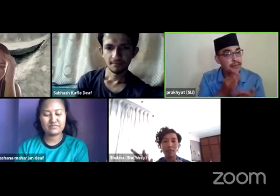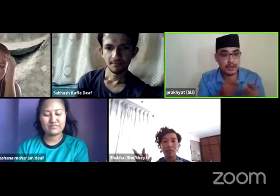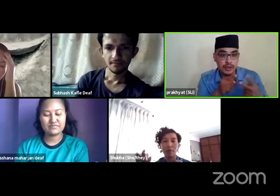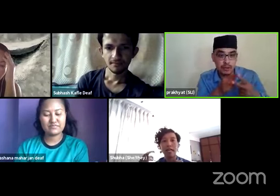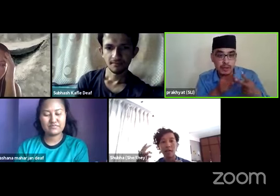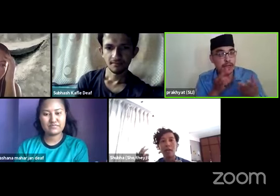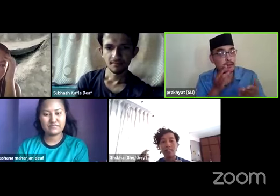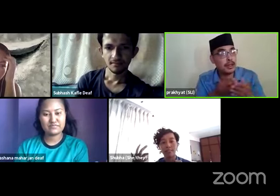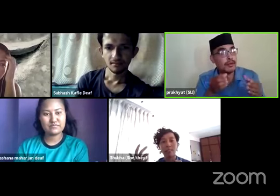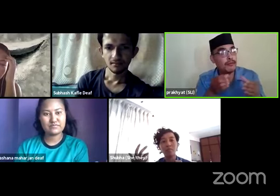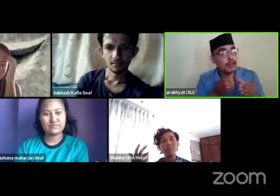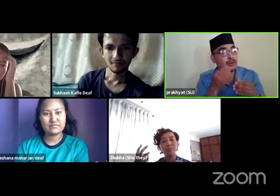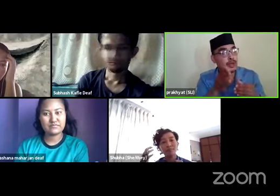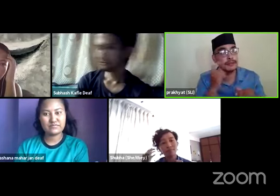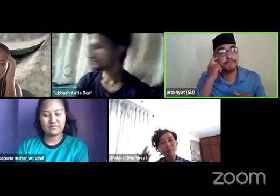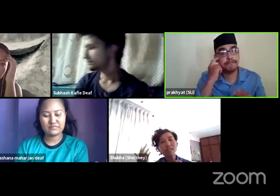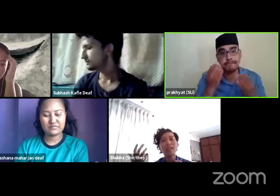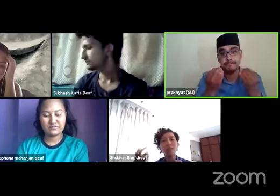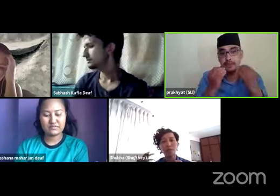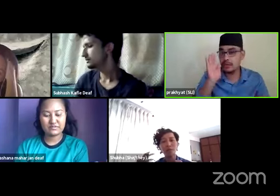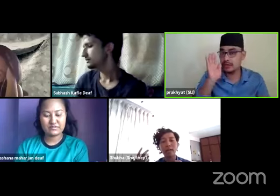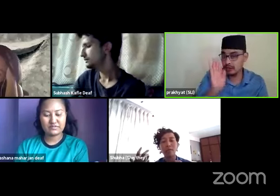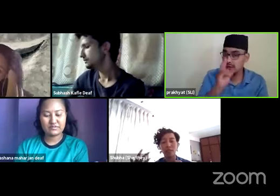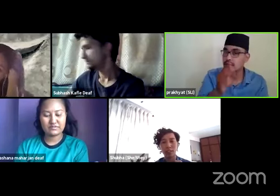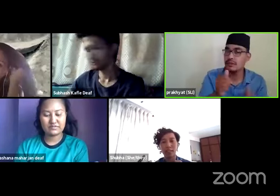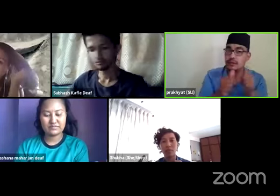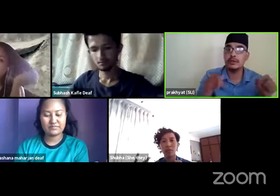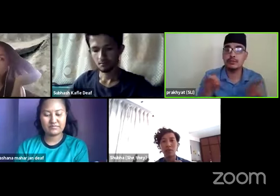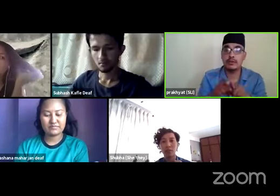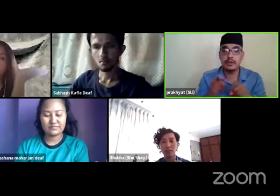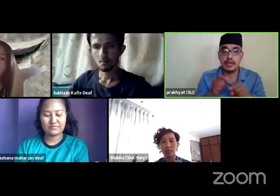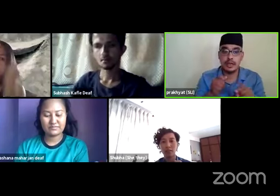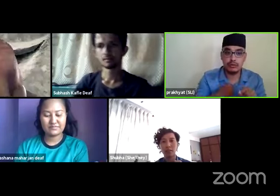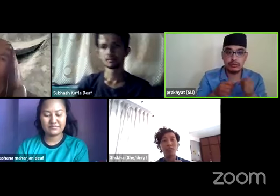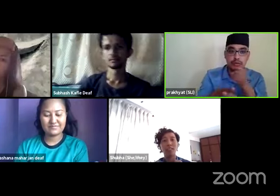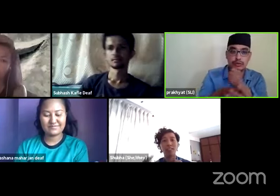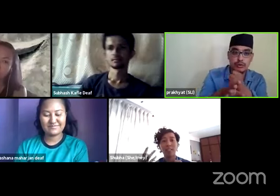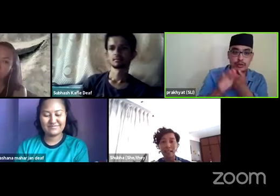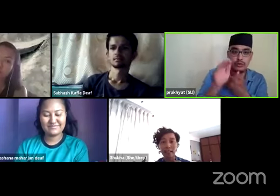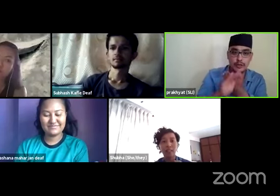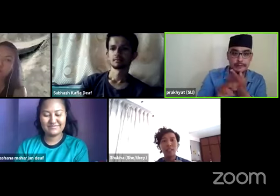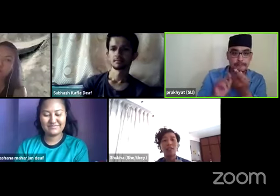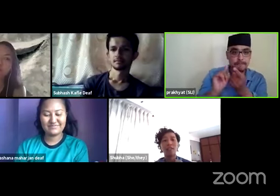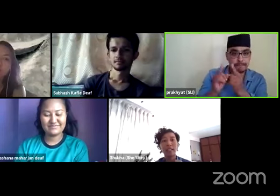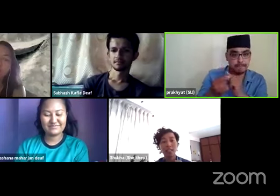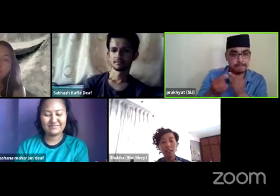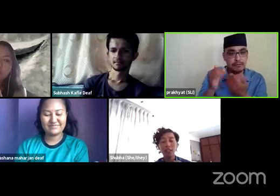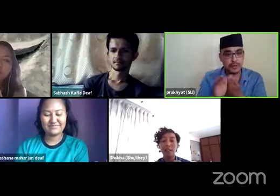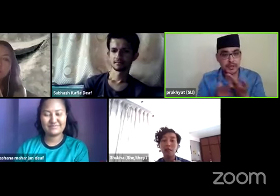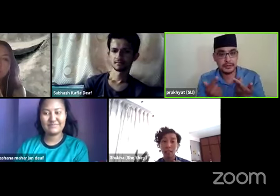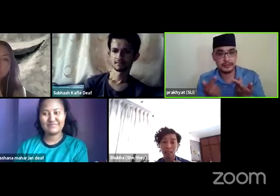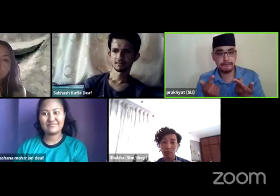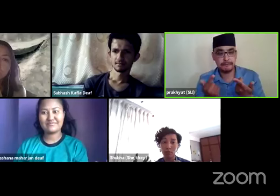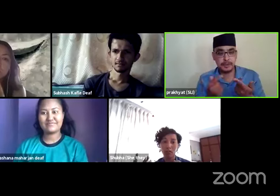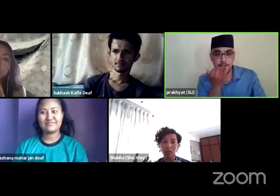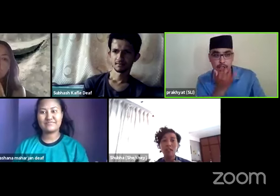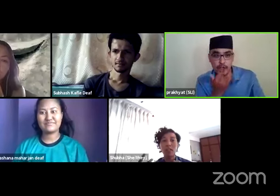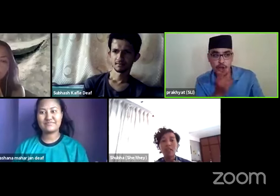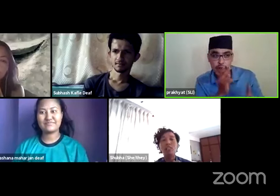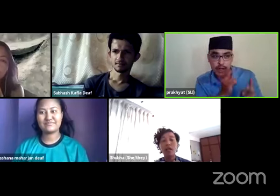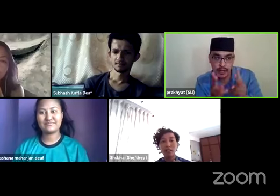मात्रै हुन्छ भन्ने खालको हामी सिक्छौँ। त्यही अनुसार हाम्रो संरचना बन्दै गएको हुन्छ, सर्टेन जात सर्टेन लिङ्गले ओगटेको